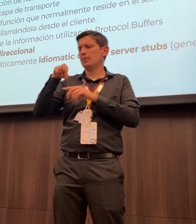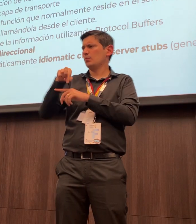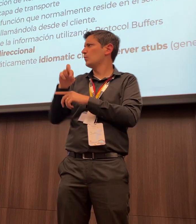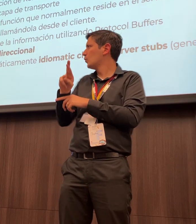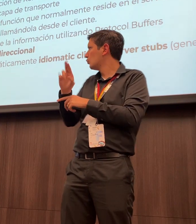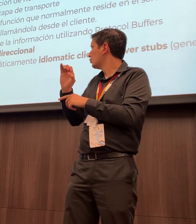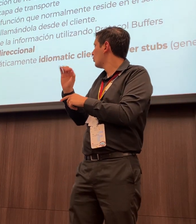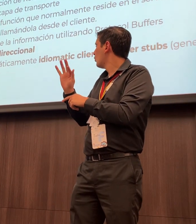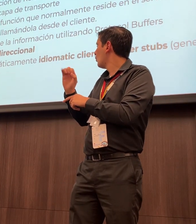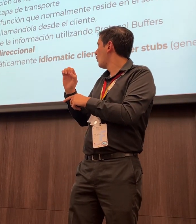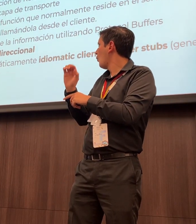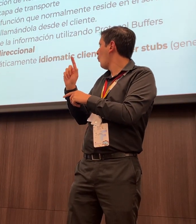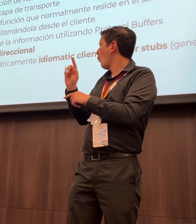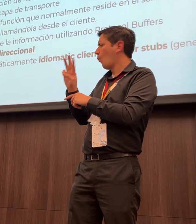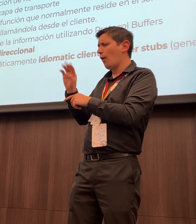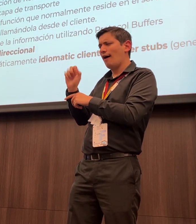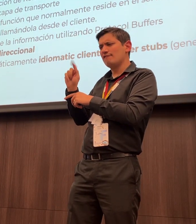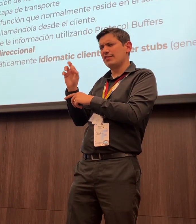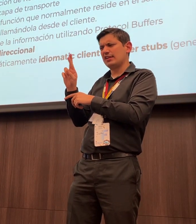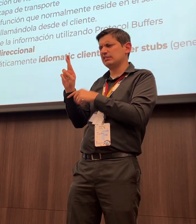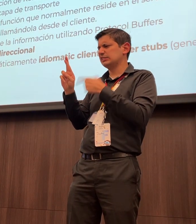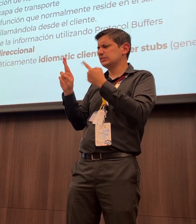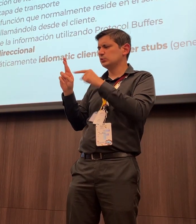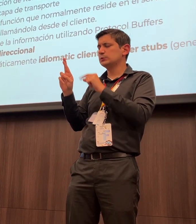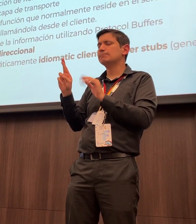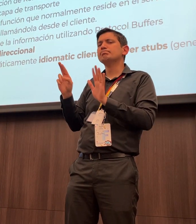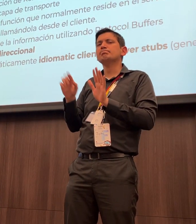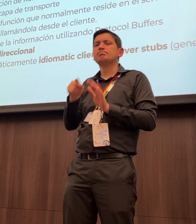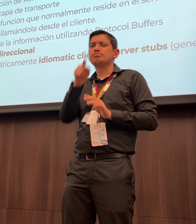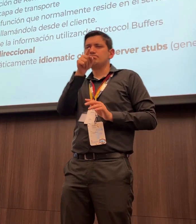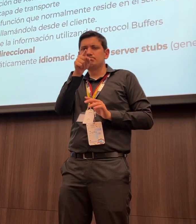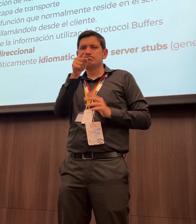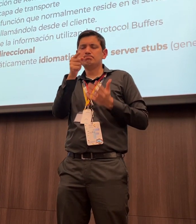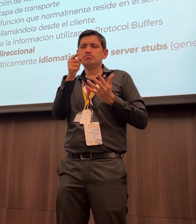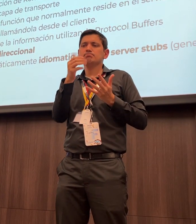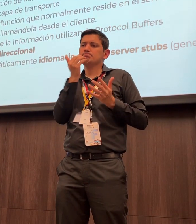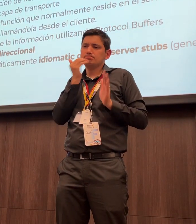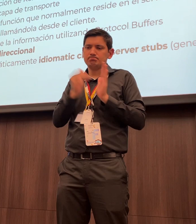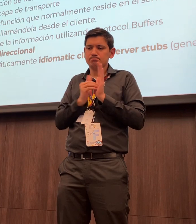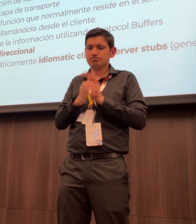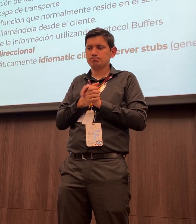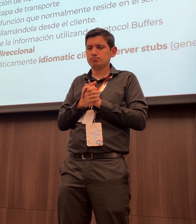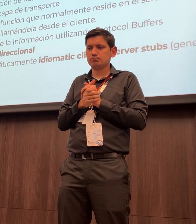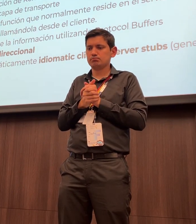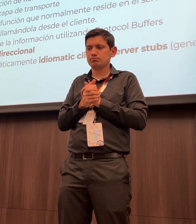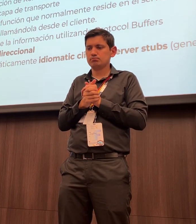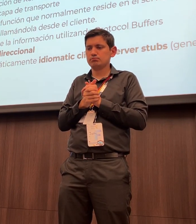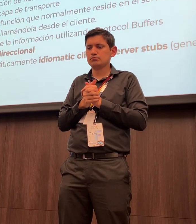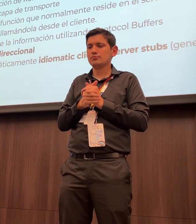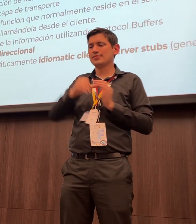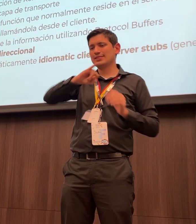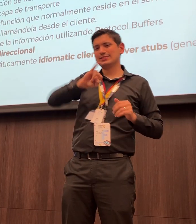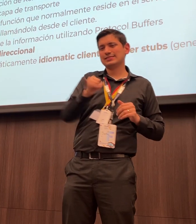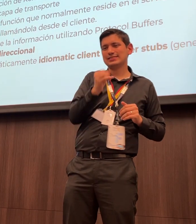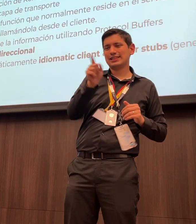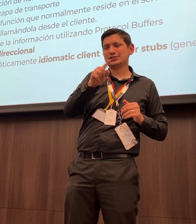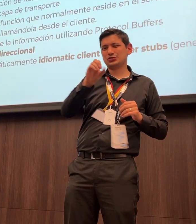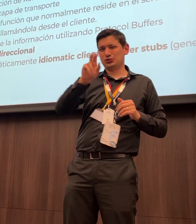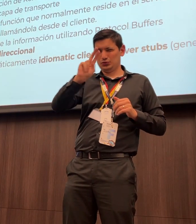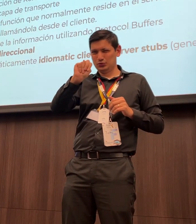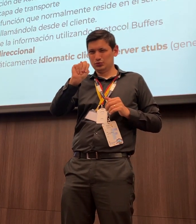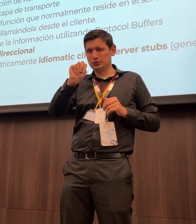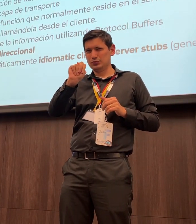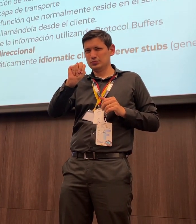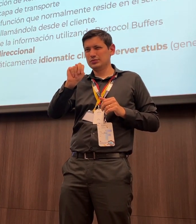buffers. Básicamente, esto, para situarlos, sería como si estuviéramos hablando de JSON en las